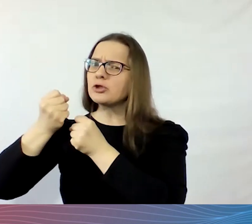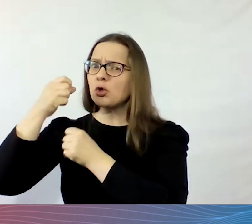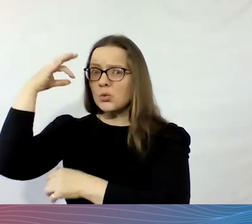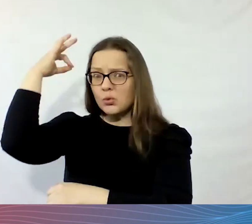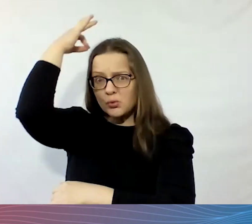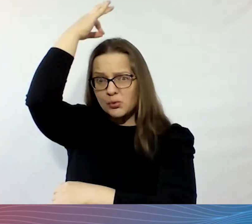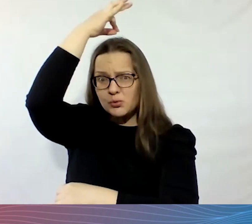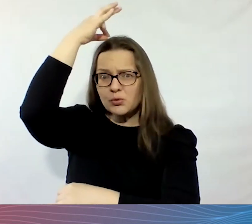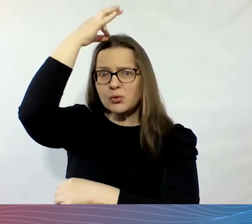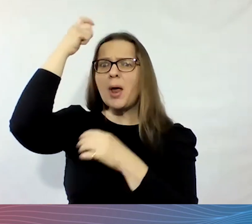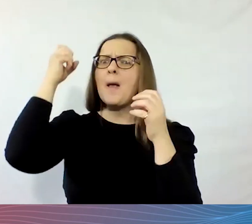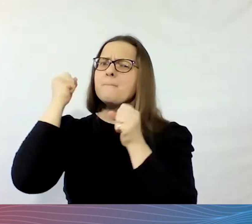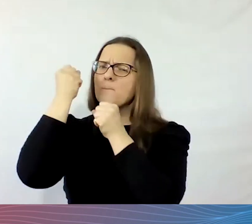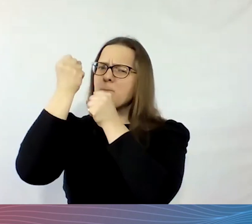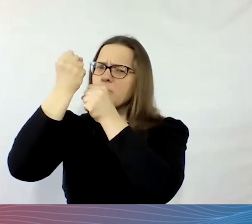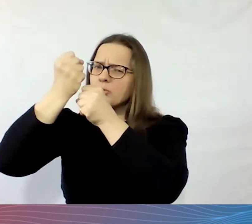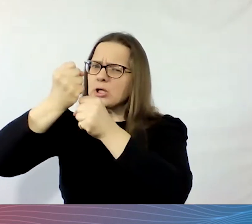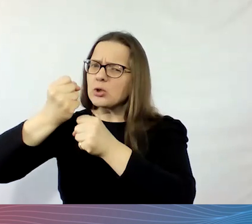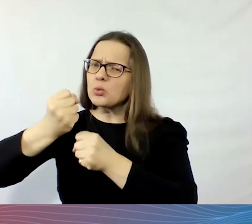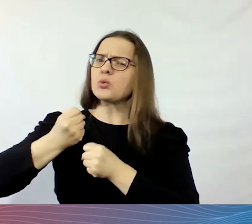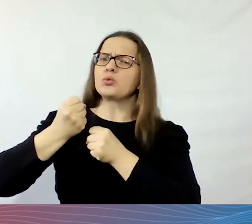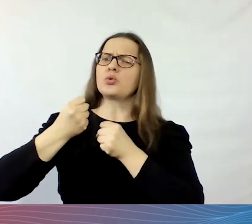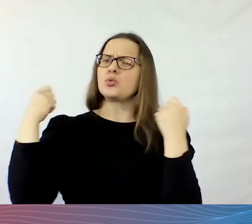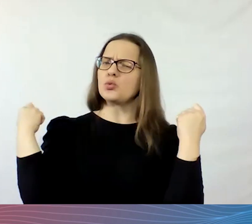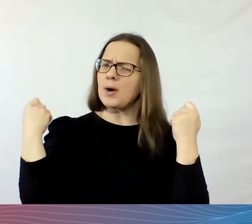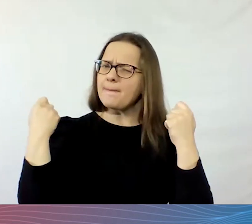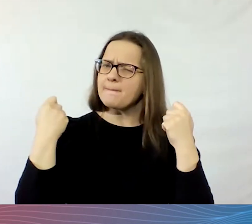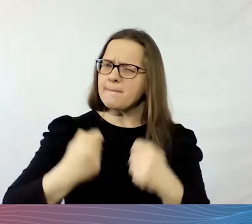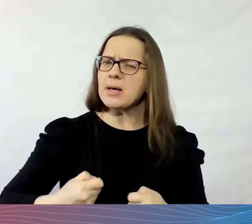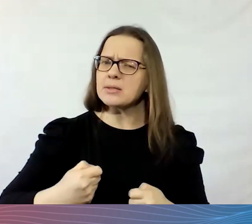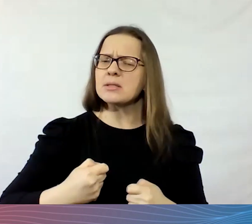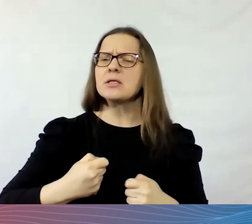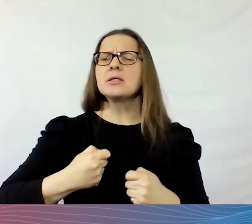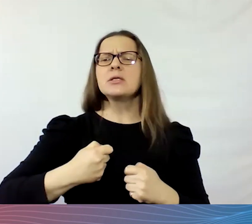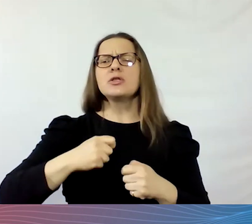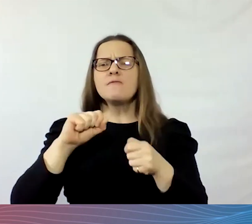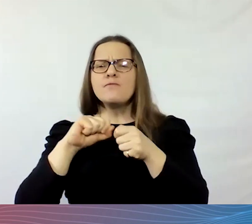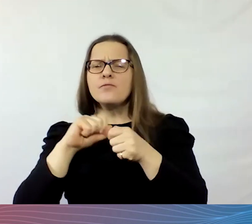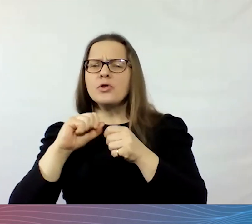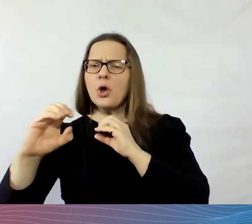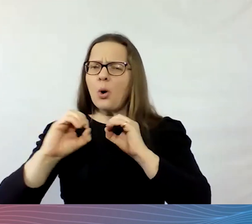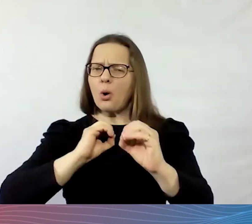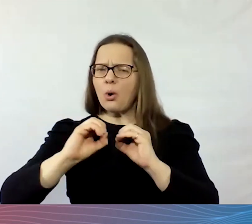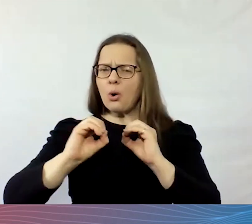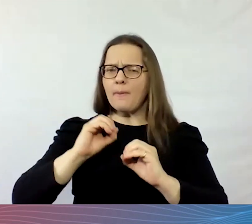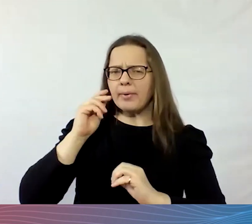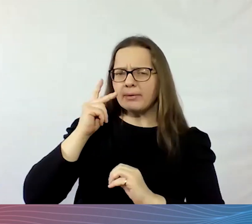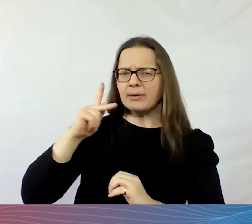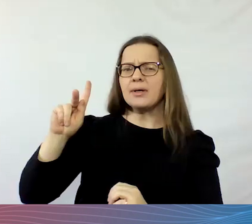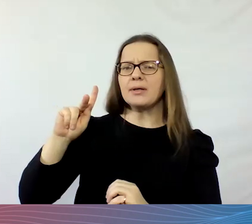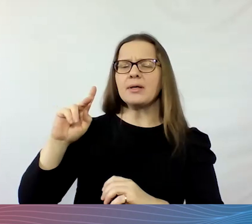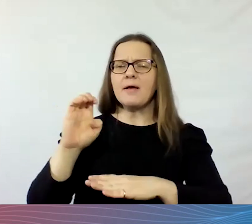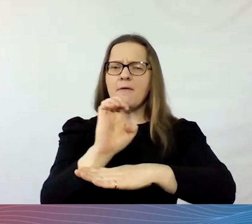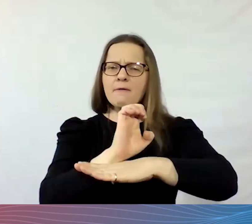da força do seu poder para executar a obra de Deus. Efésios 1:19.